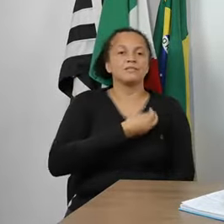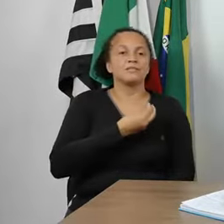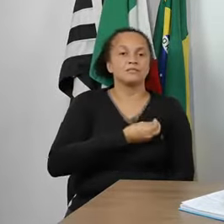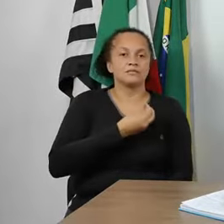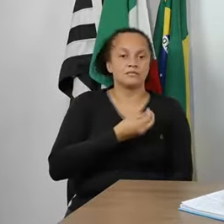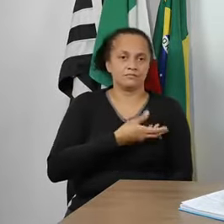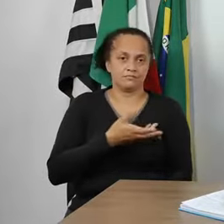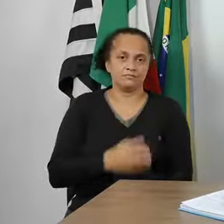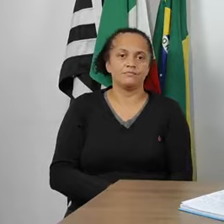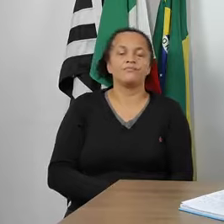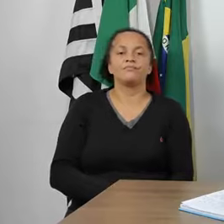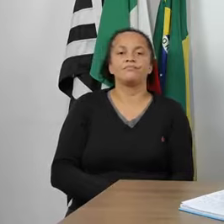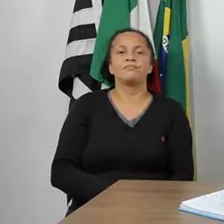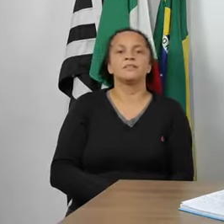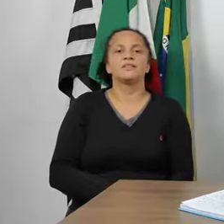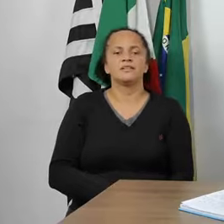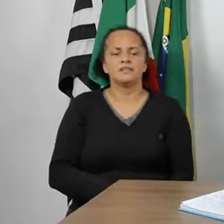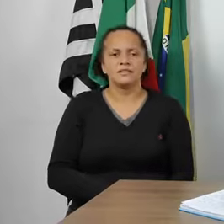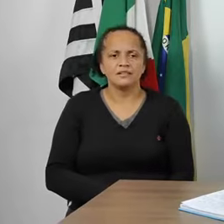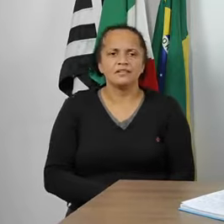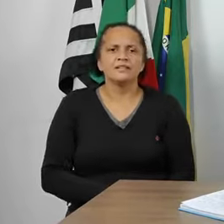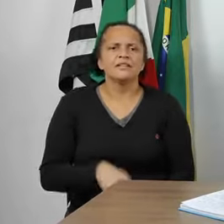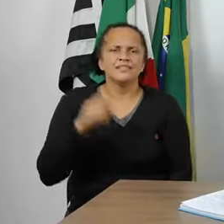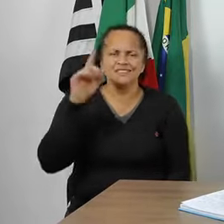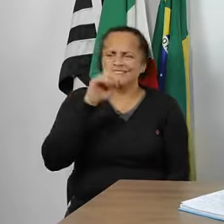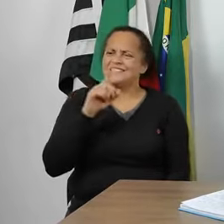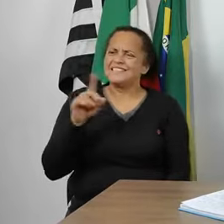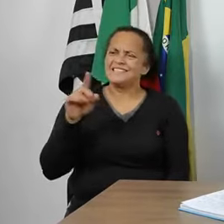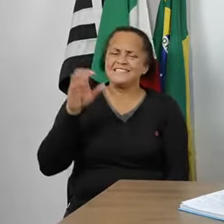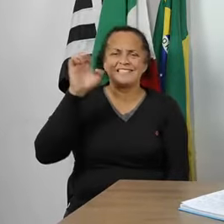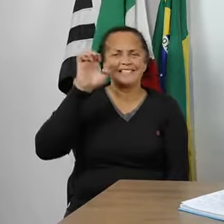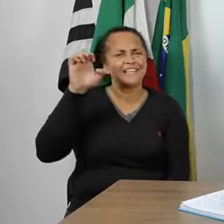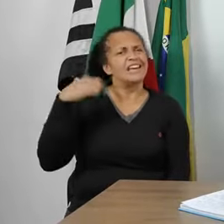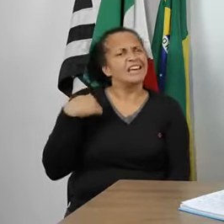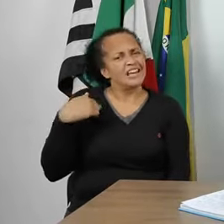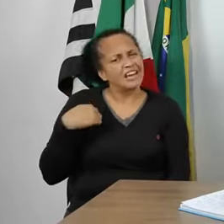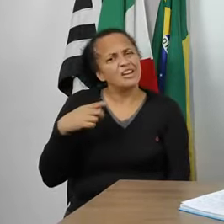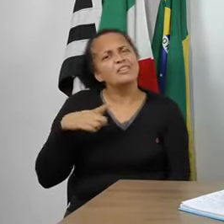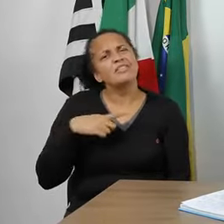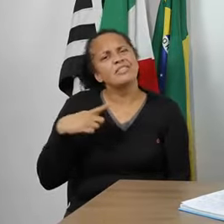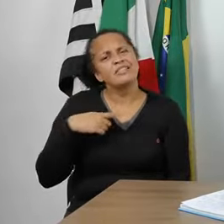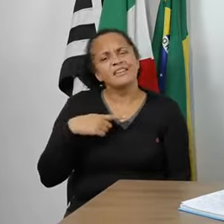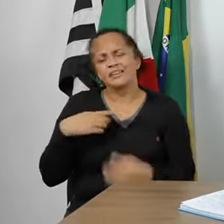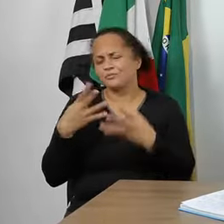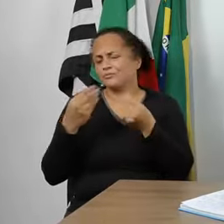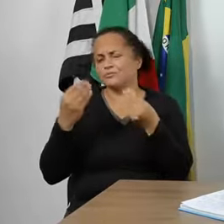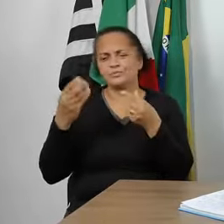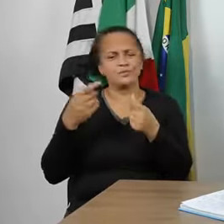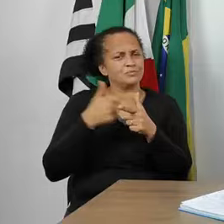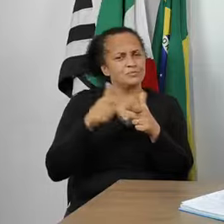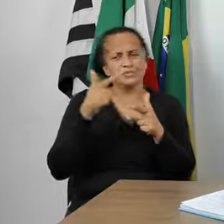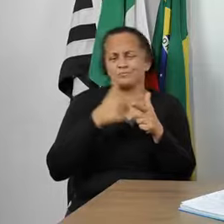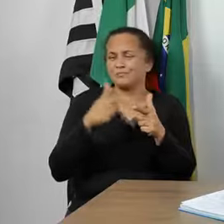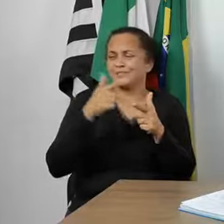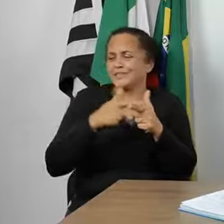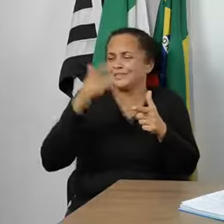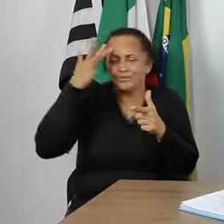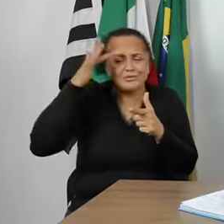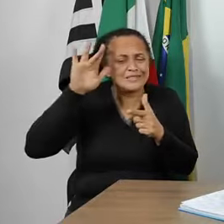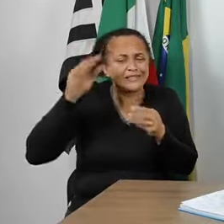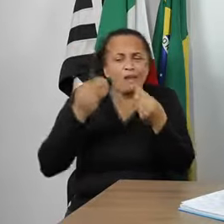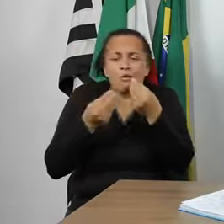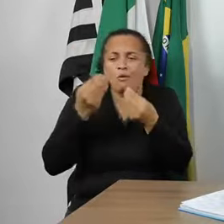Zenaide, eu tenho tantos problemas, eu tenho tantas dificuldades que eu não consigo nem pensar no outro. Estou tão